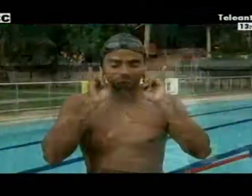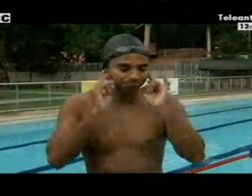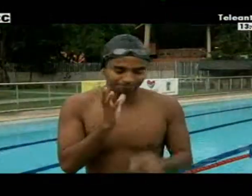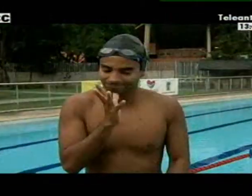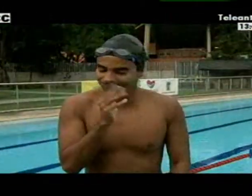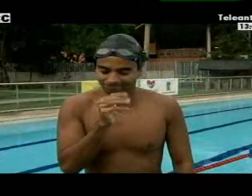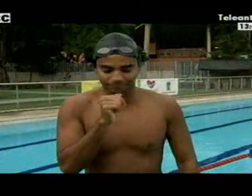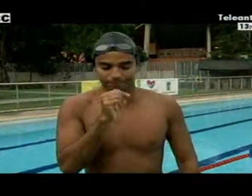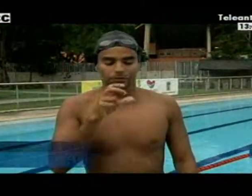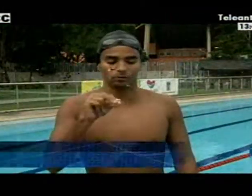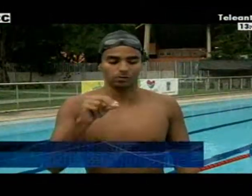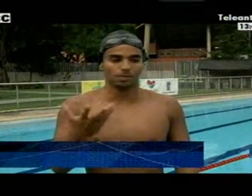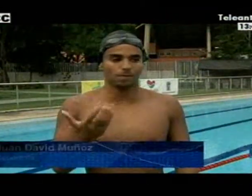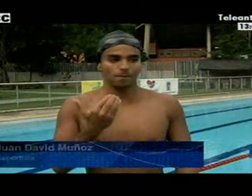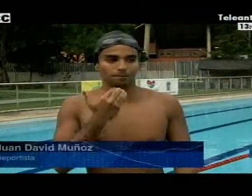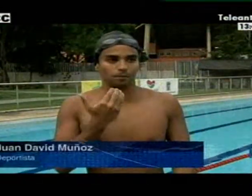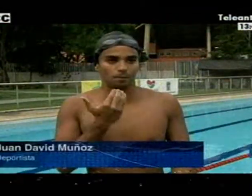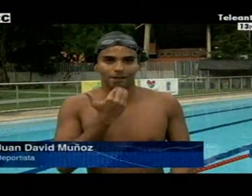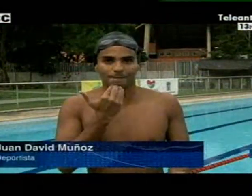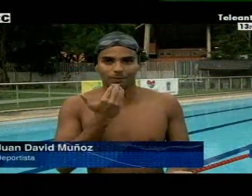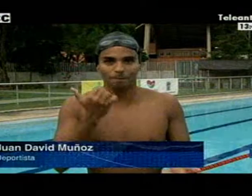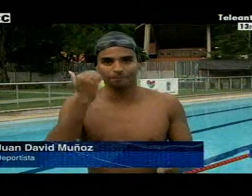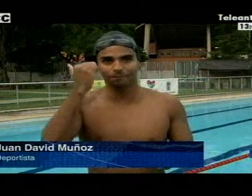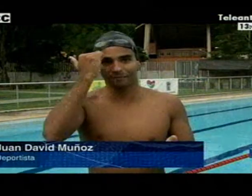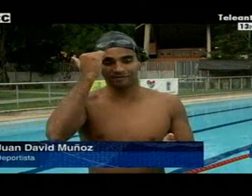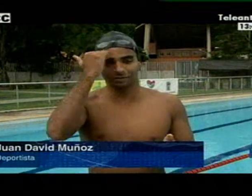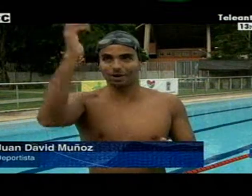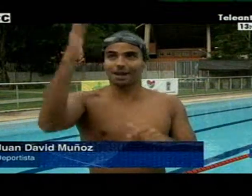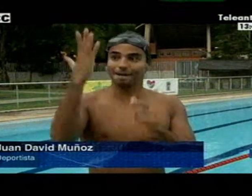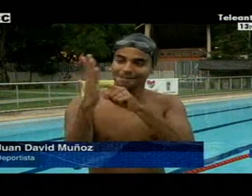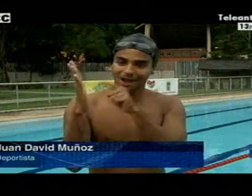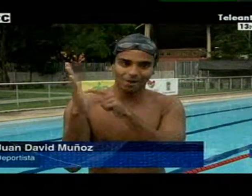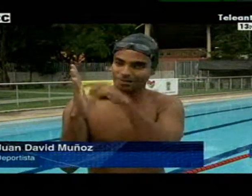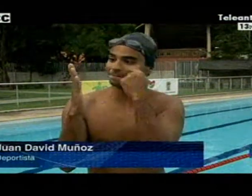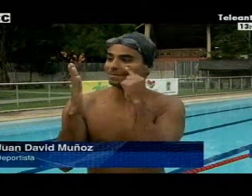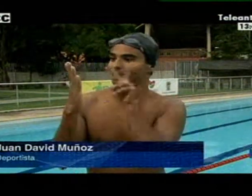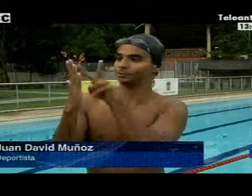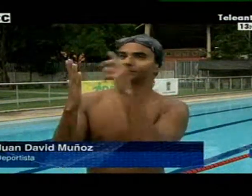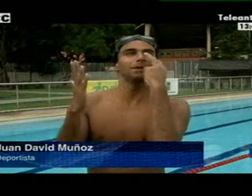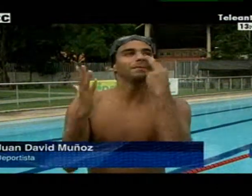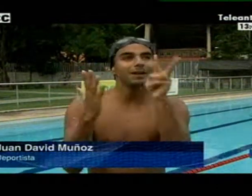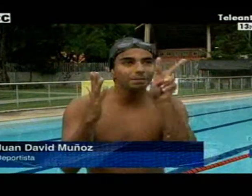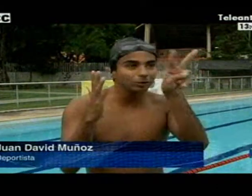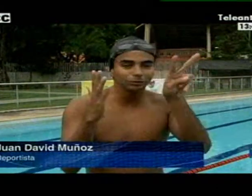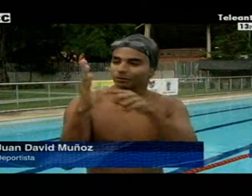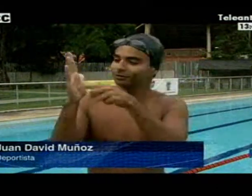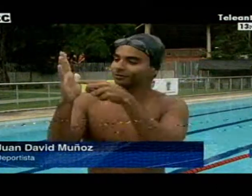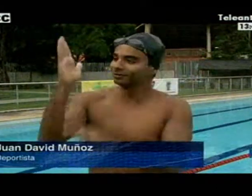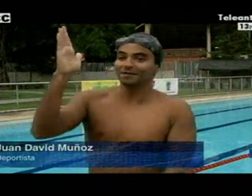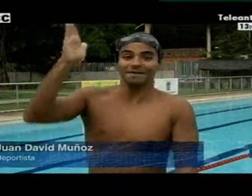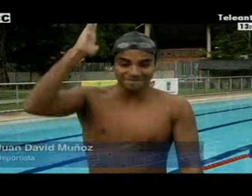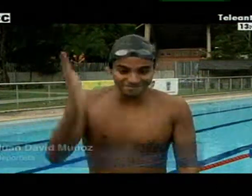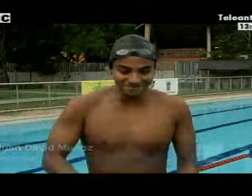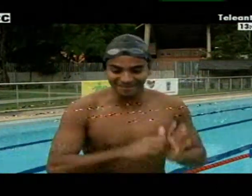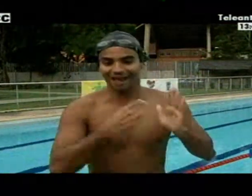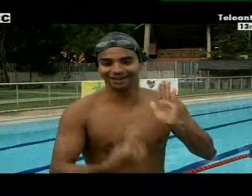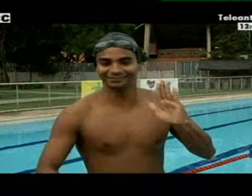los oyentes, la salida es con un pito. Nosotros necesitamos siempre estarle mirando la mano y estar